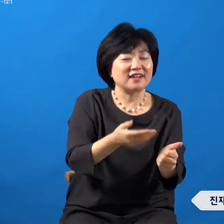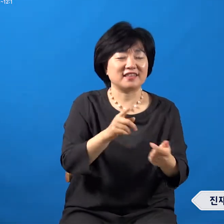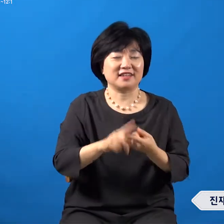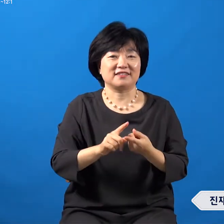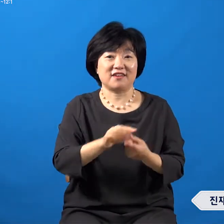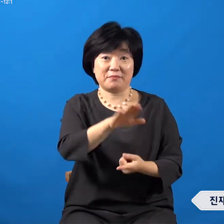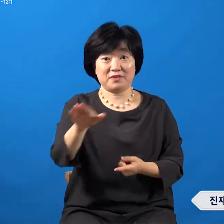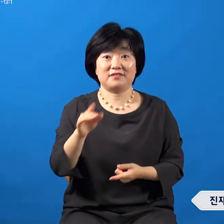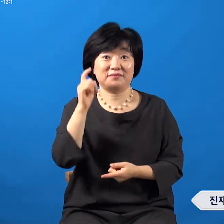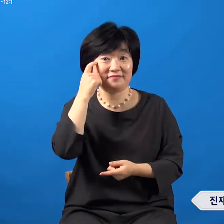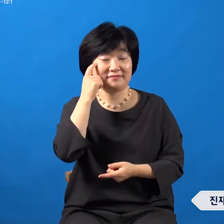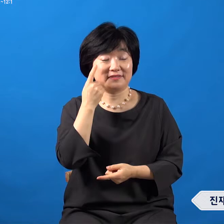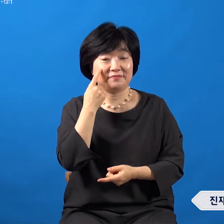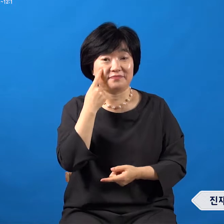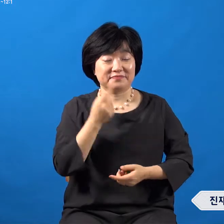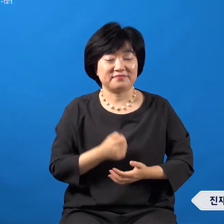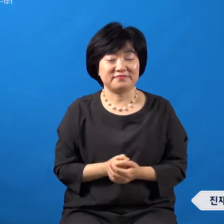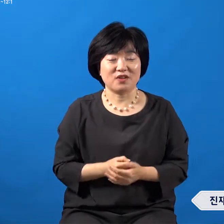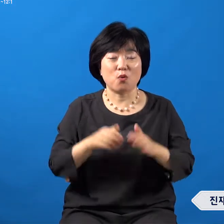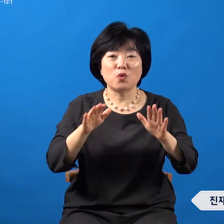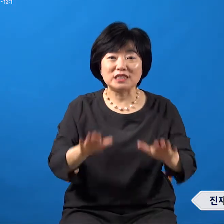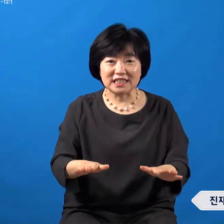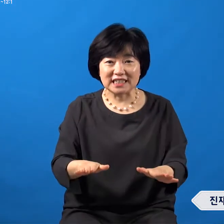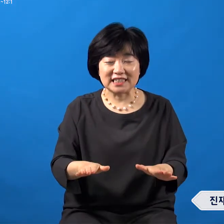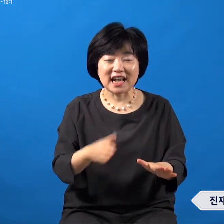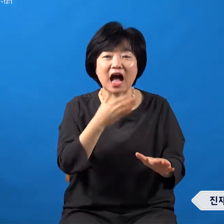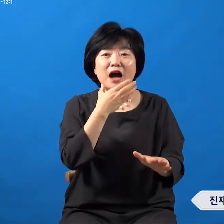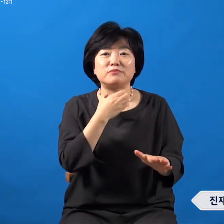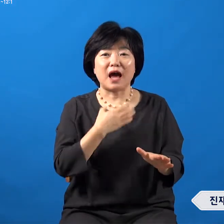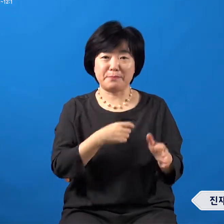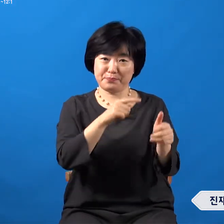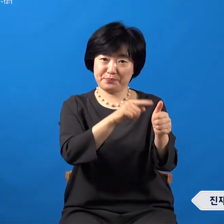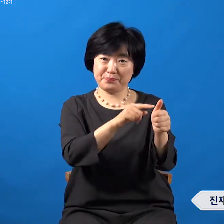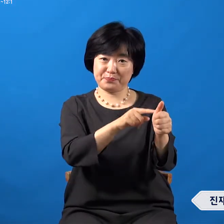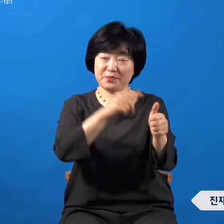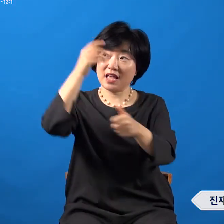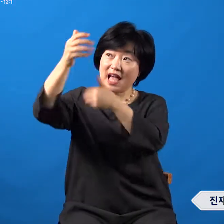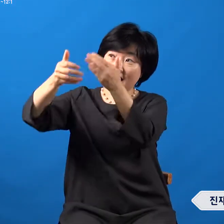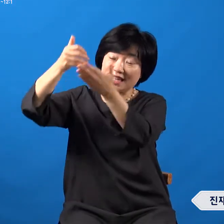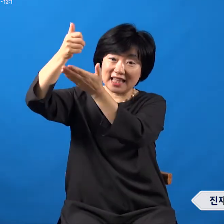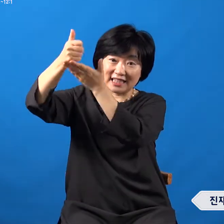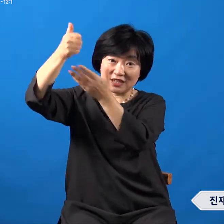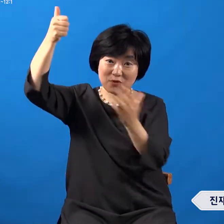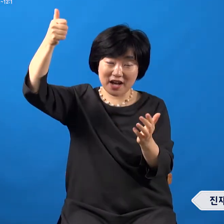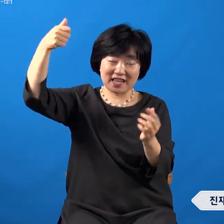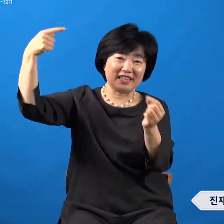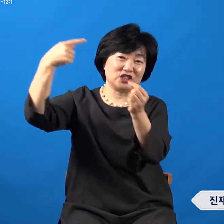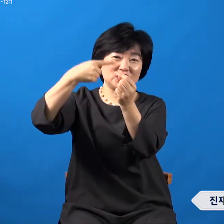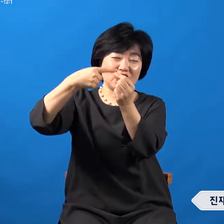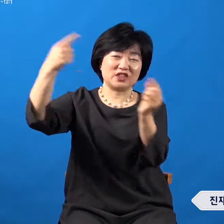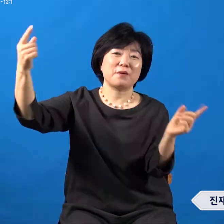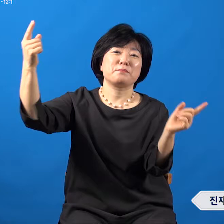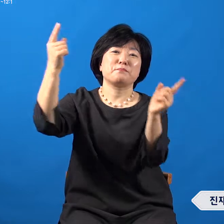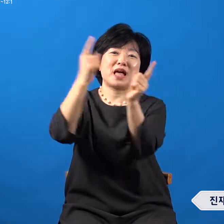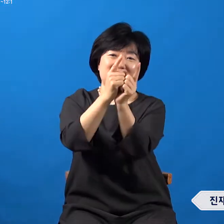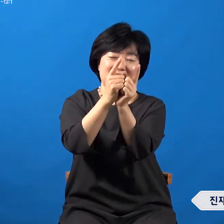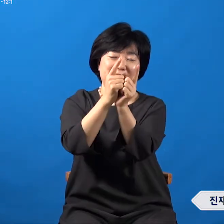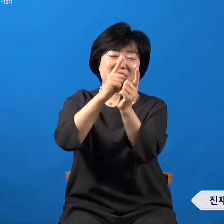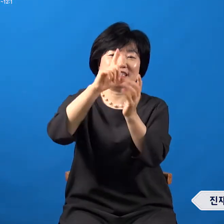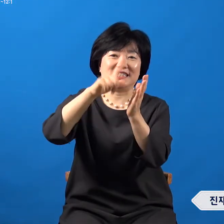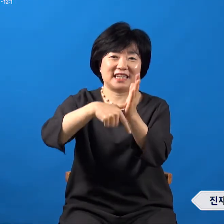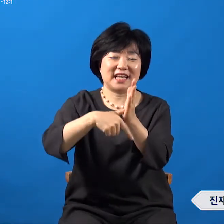나누어 보고자 합니다. 오늘은 그 아브라함과 하나님과의 첫 번째 만남의